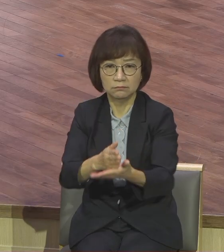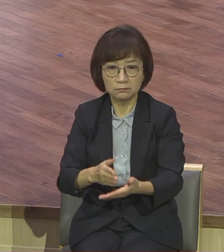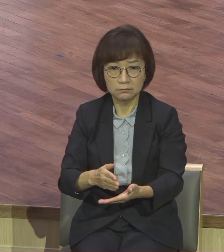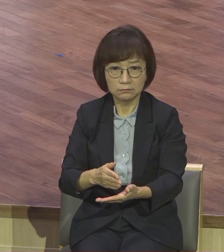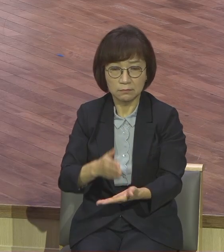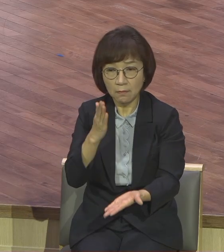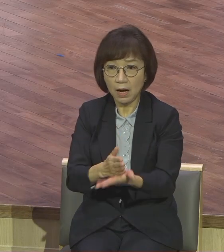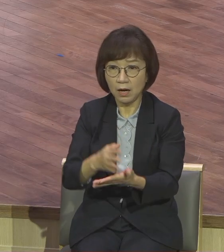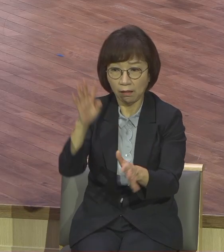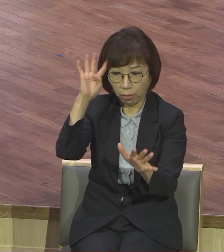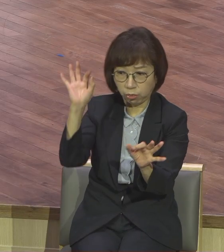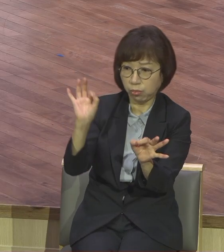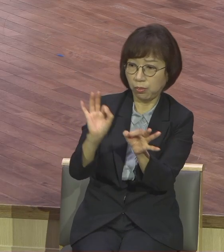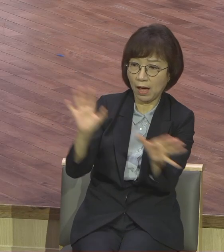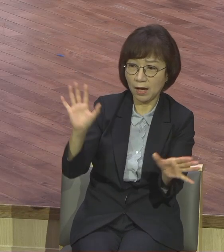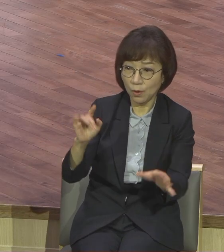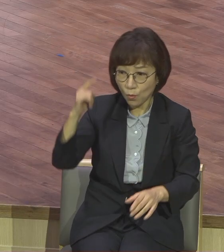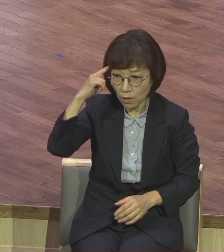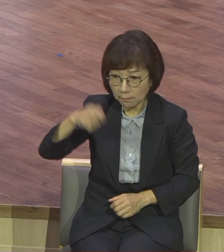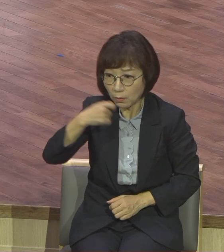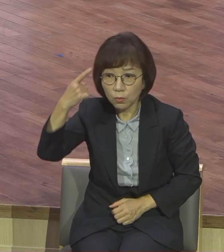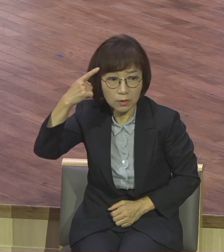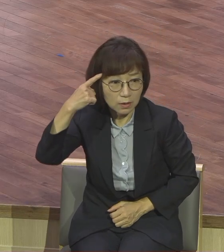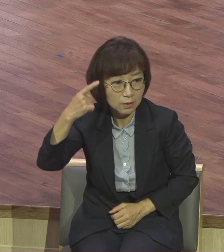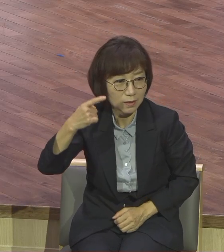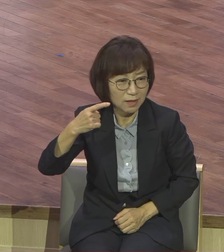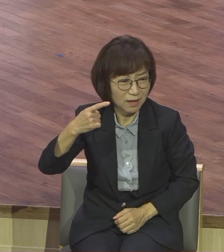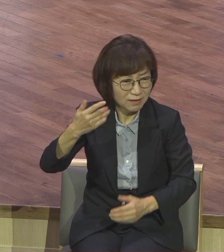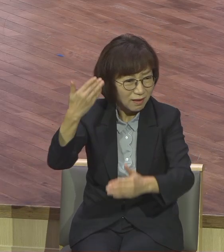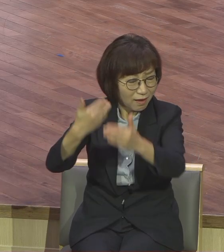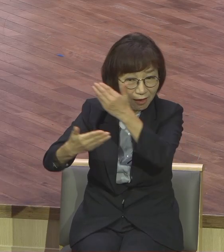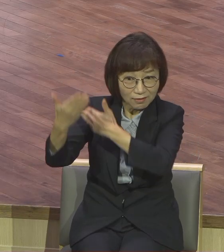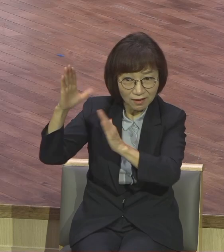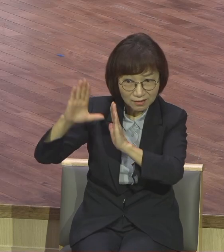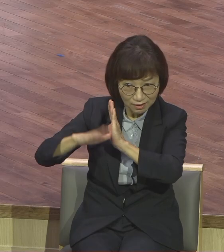있을 수가 없습니다. 상상을 할 수가 없어요. 왜?